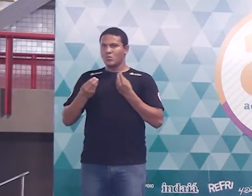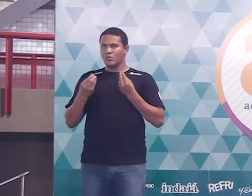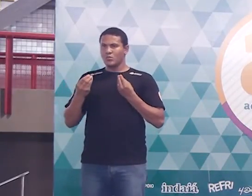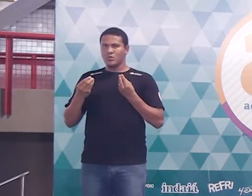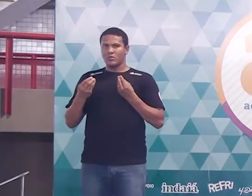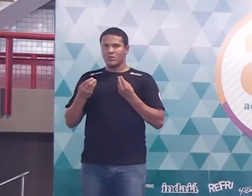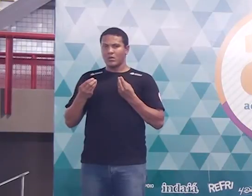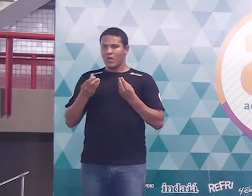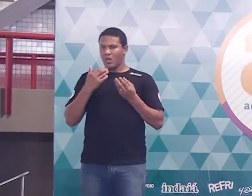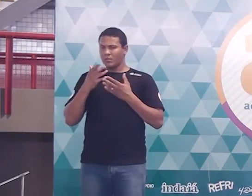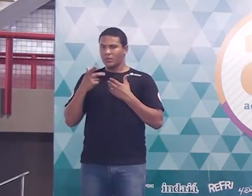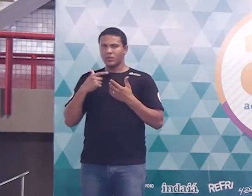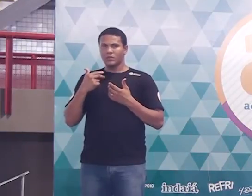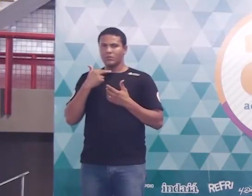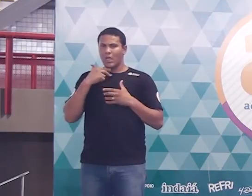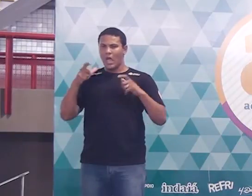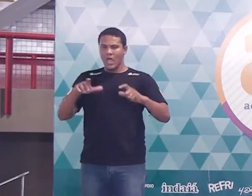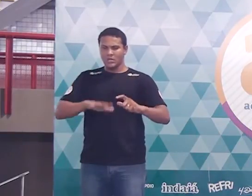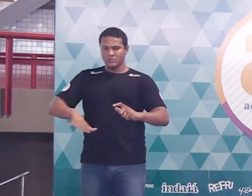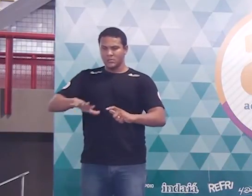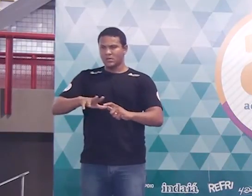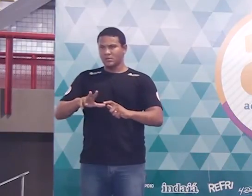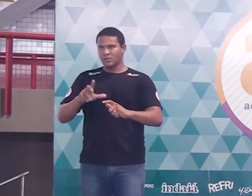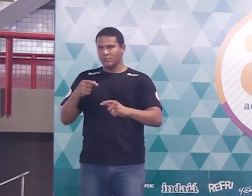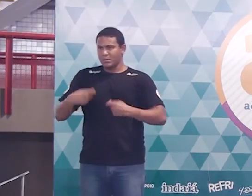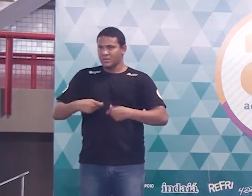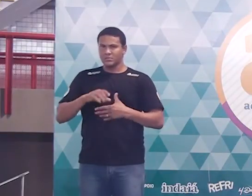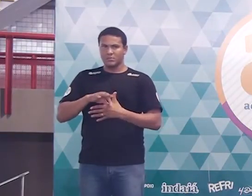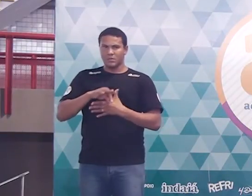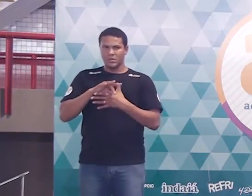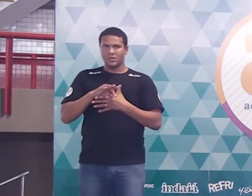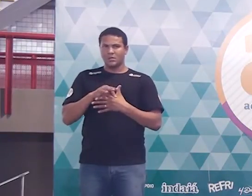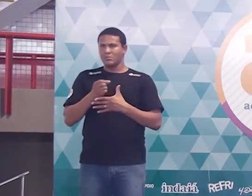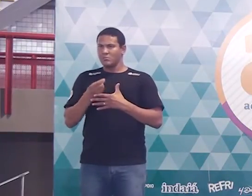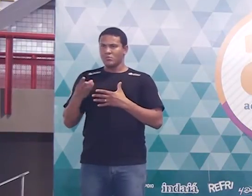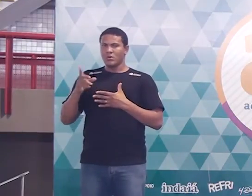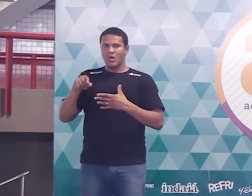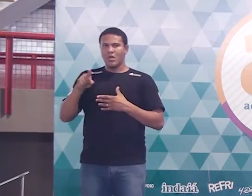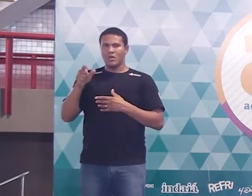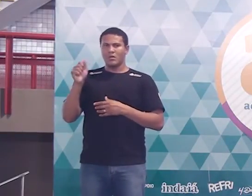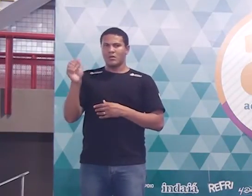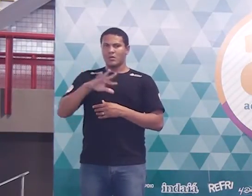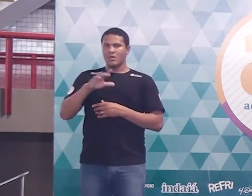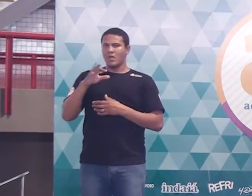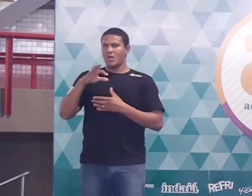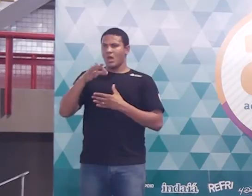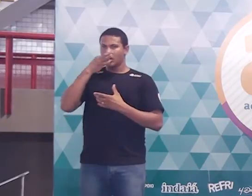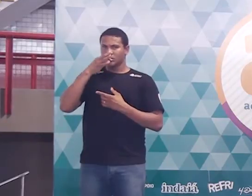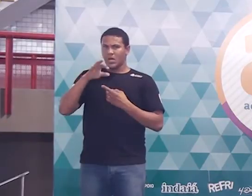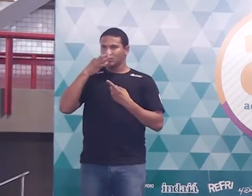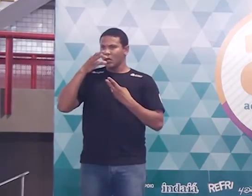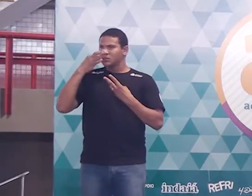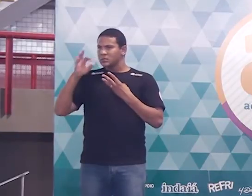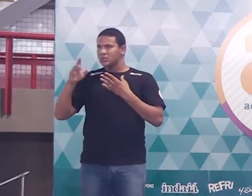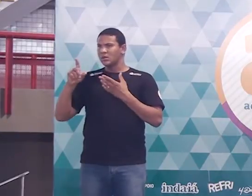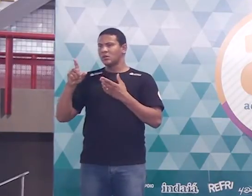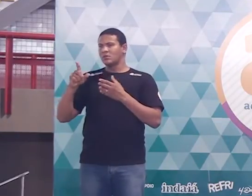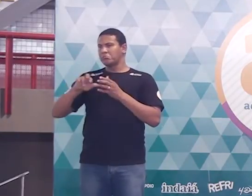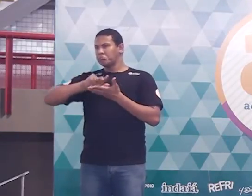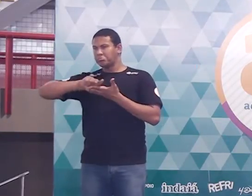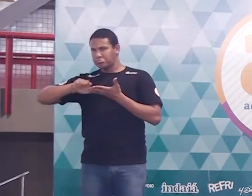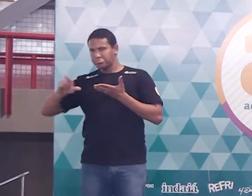muito espaço e que gere proteína suficiente. Aí lá eles comem insetos. Isso,